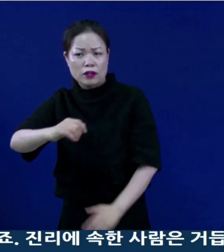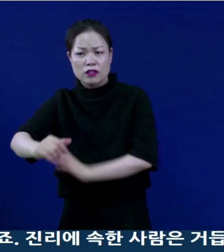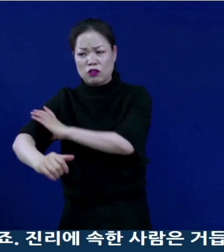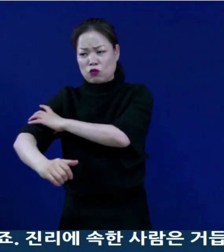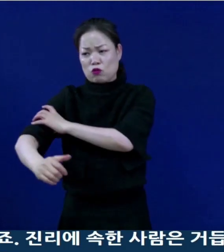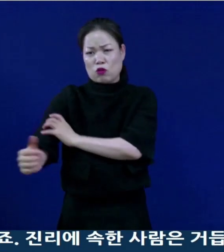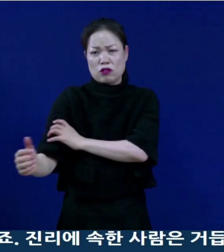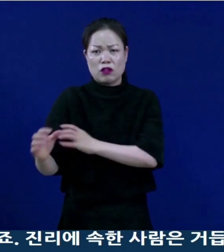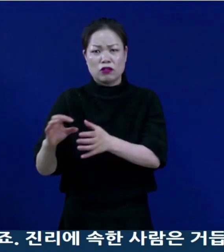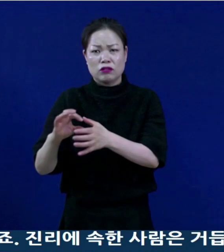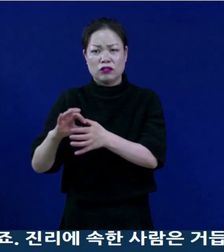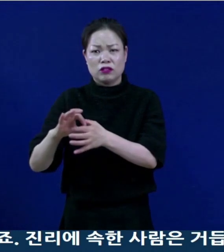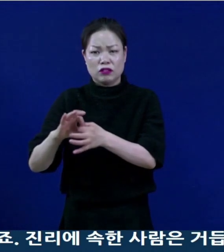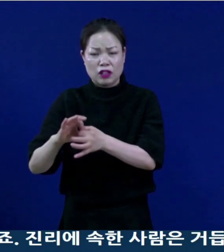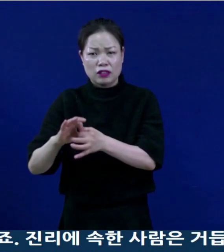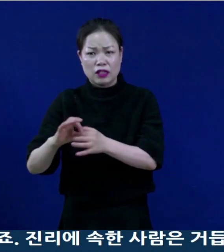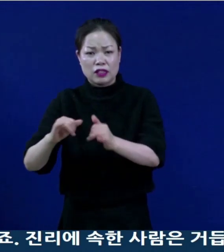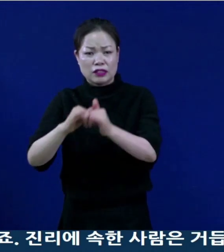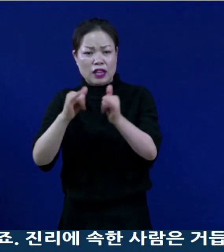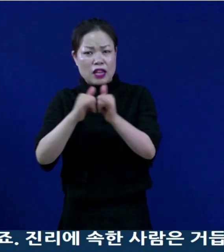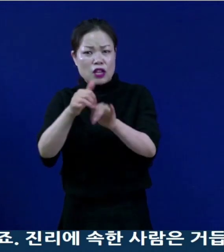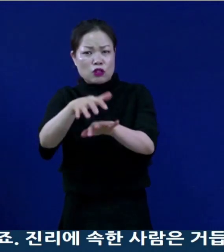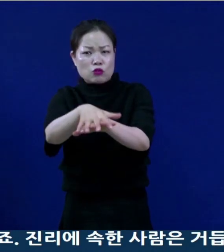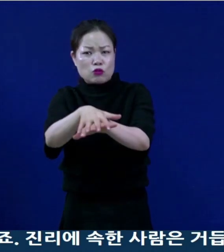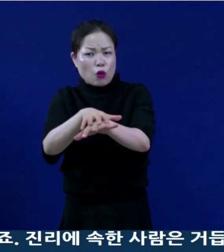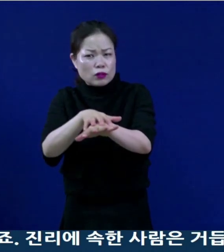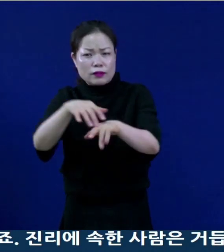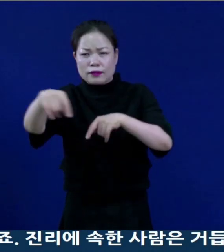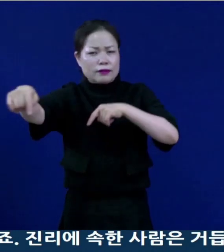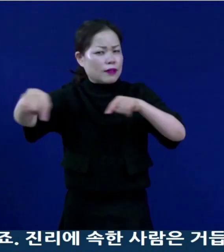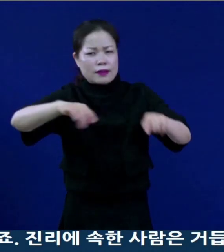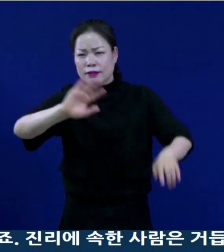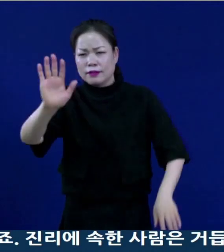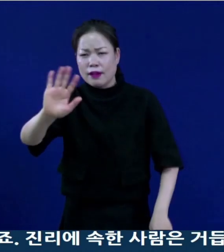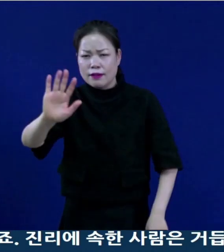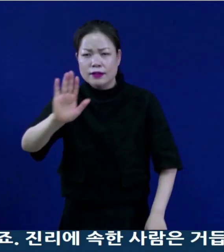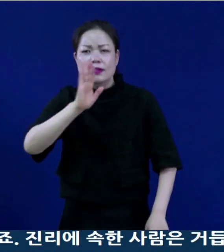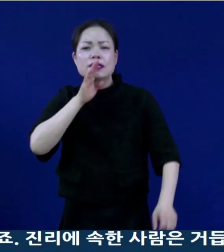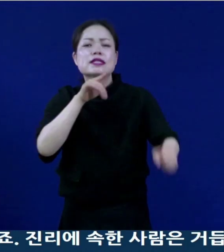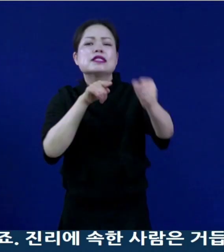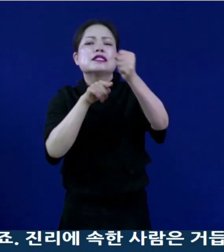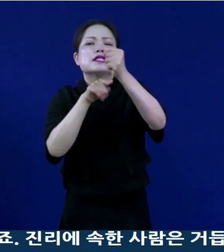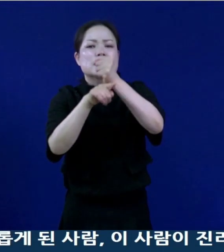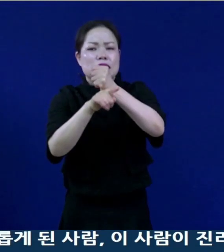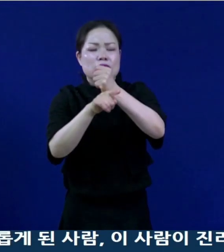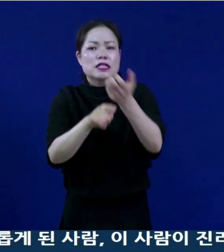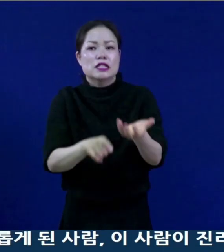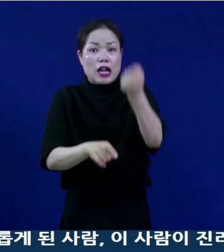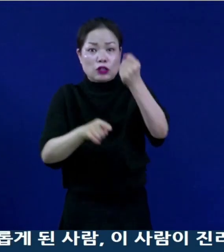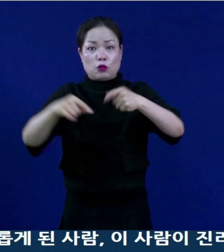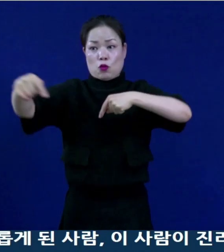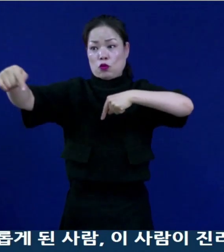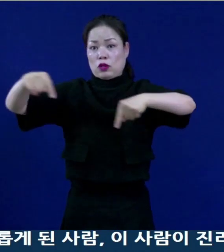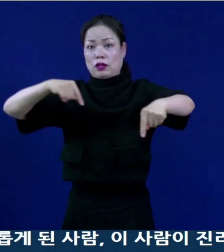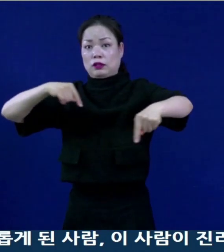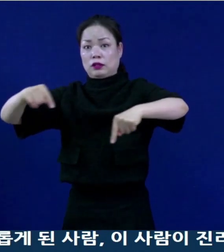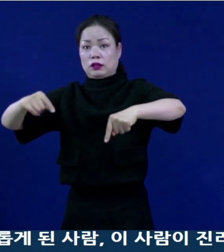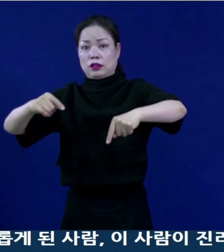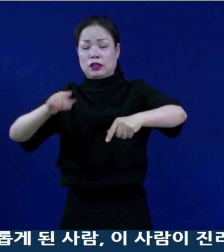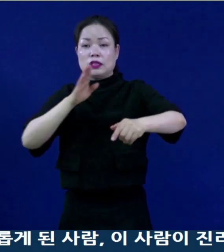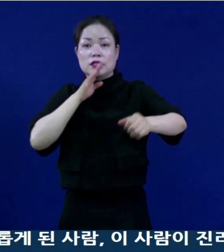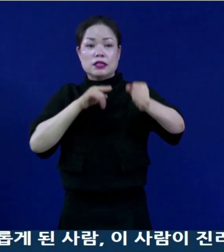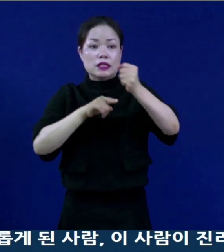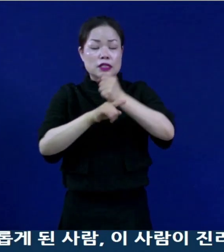권력에 의해서, 무력에 의해서, 사회 조직에 의해서 다스리는 것이 아니라 진리로 다스린다는 겁니다. 그 진리로